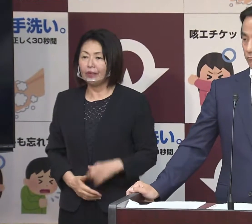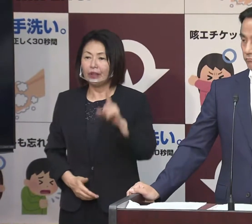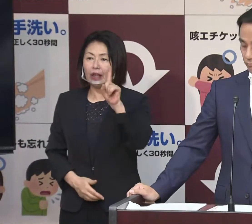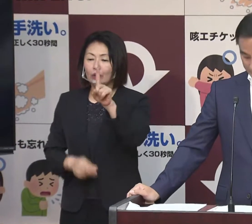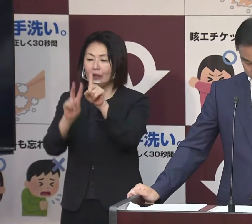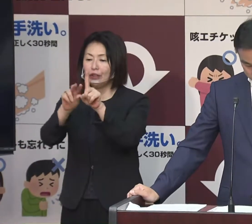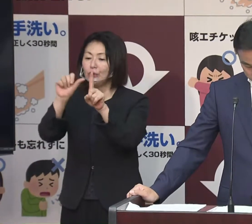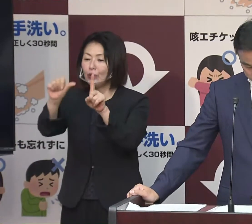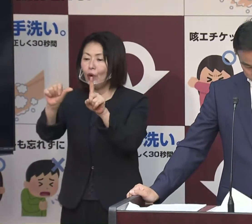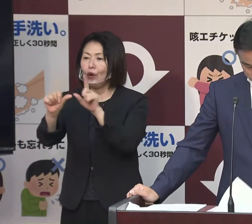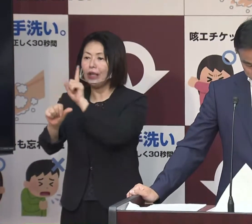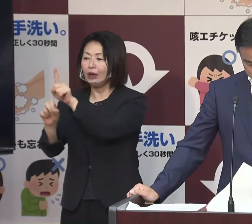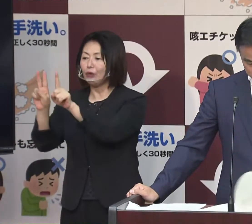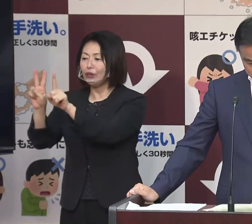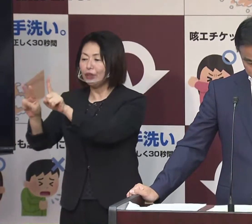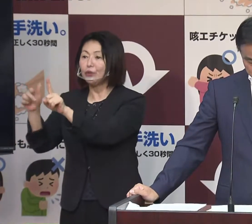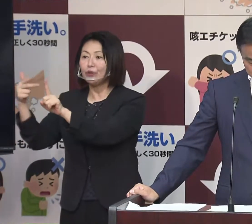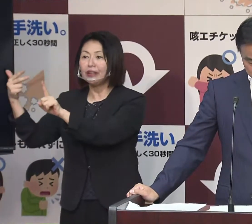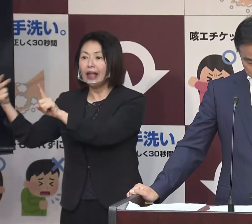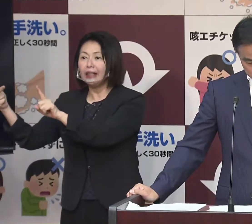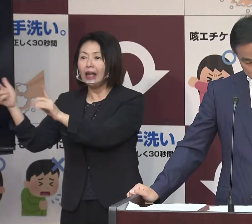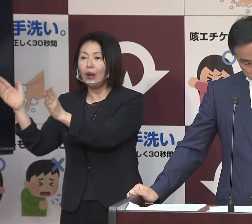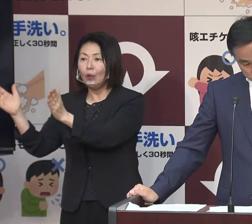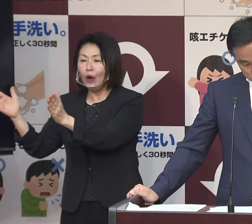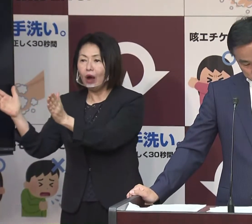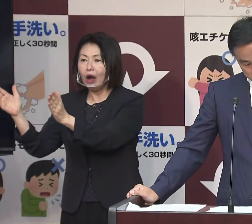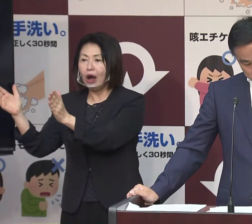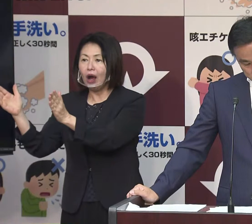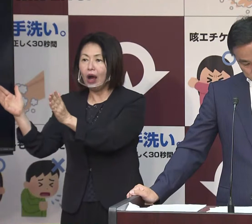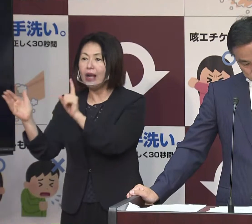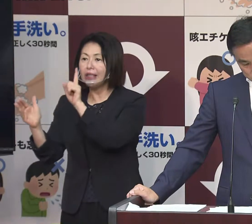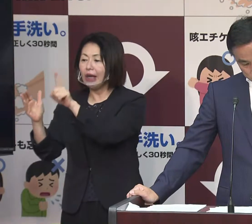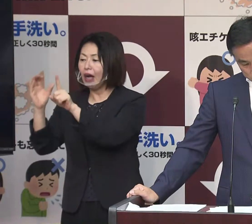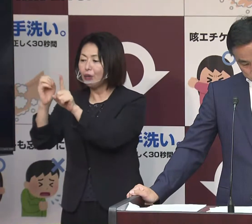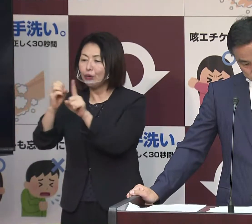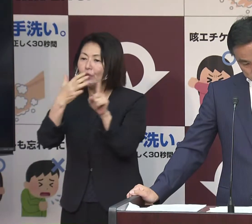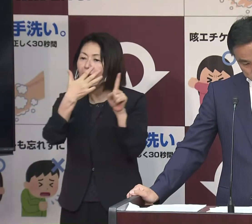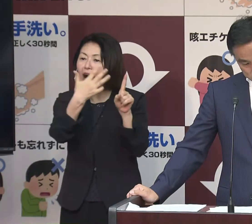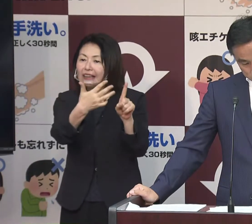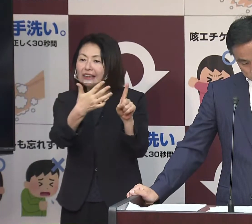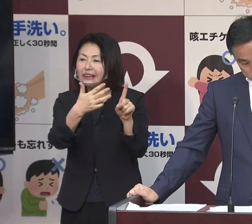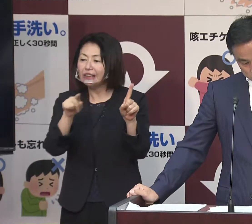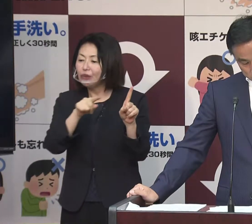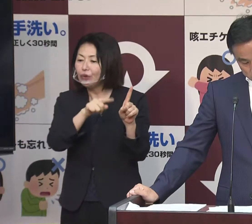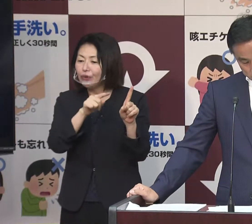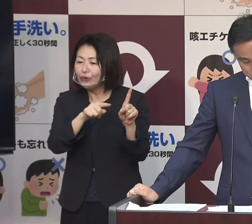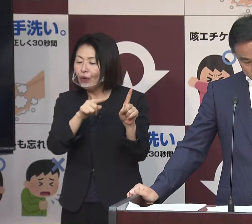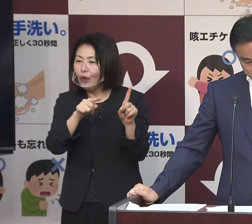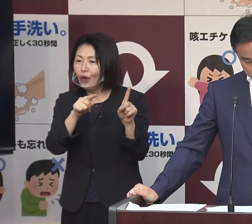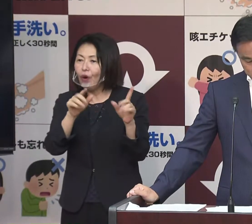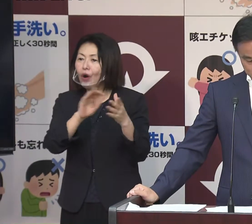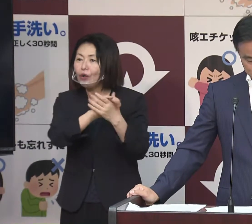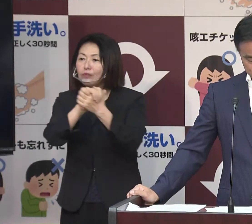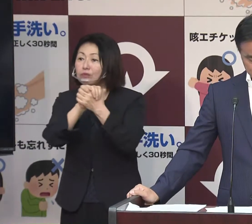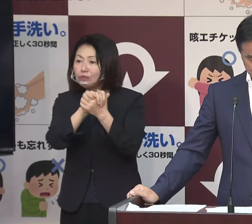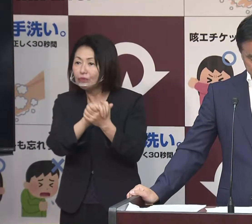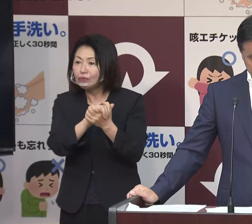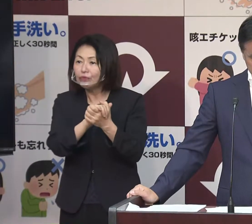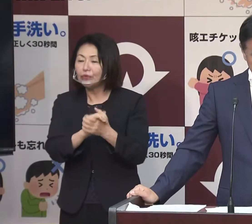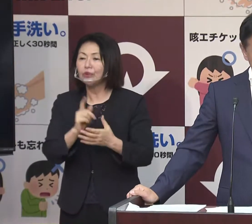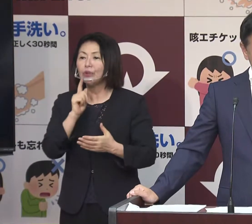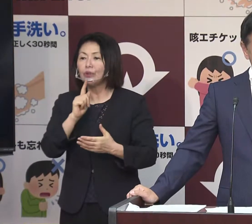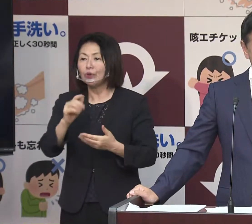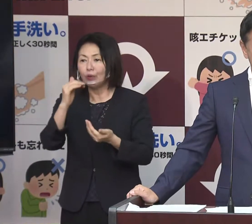25から127の方は、108例目の方の知人と。 また個